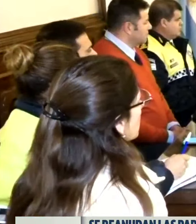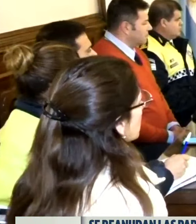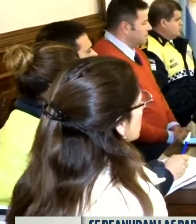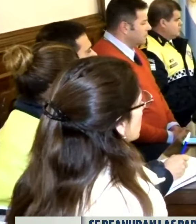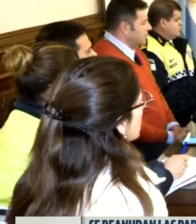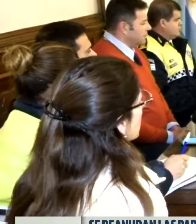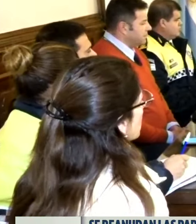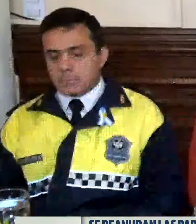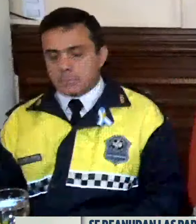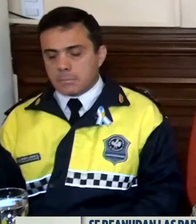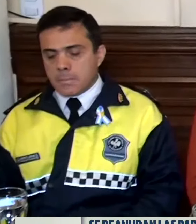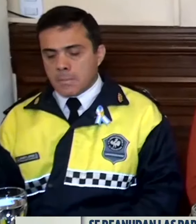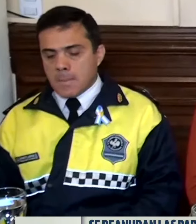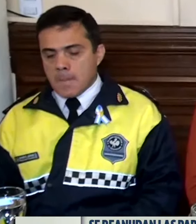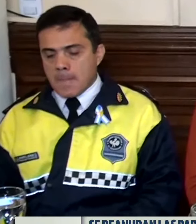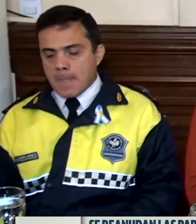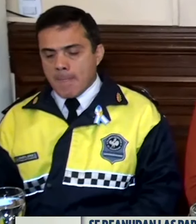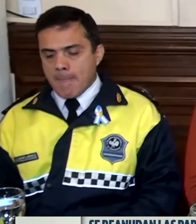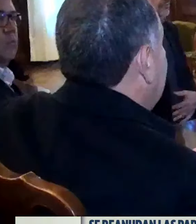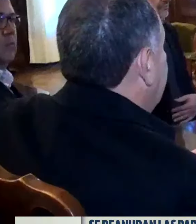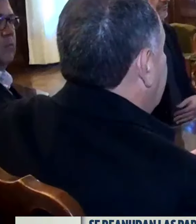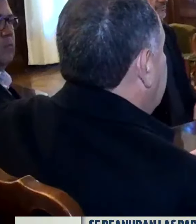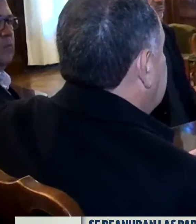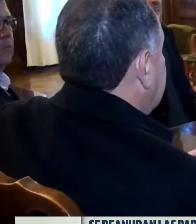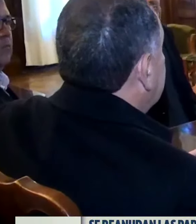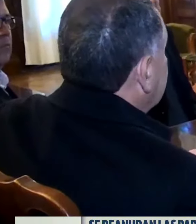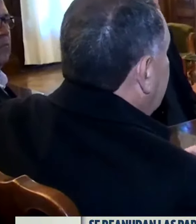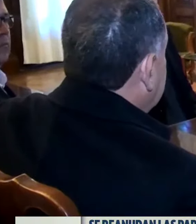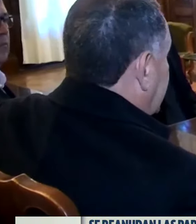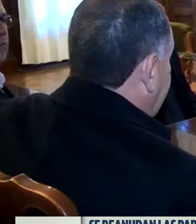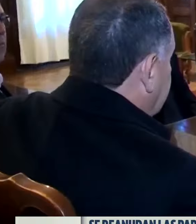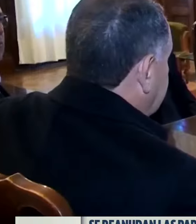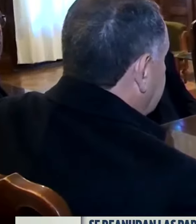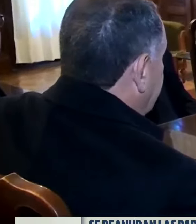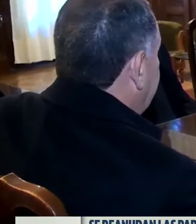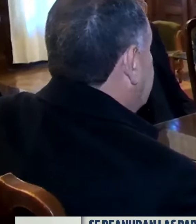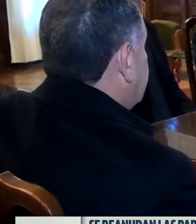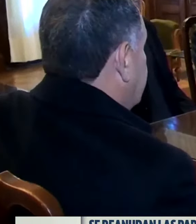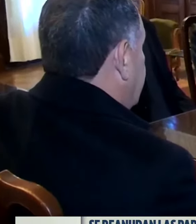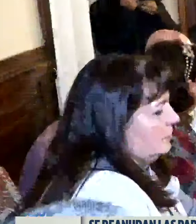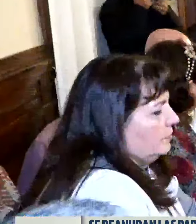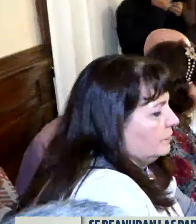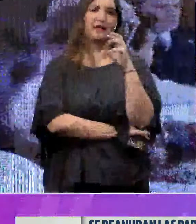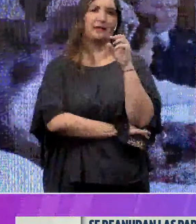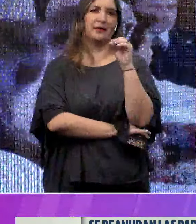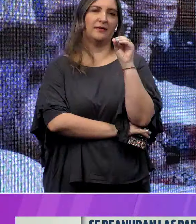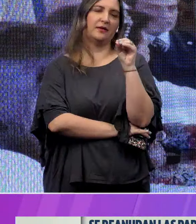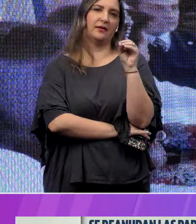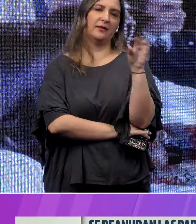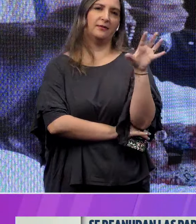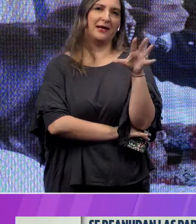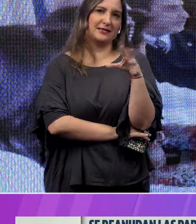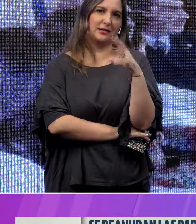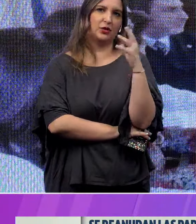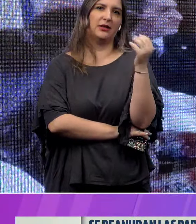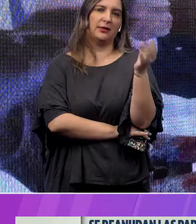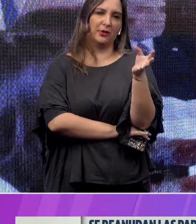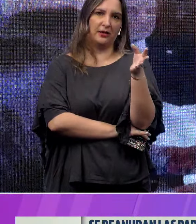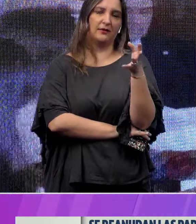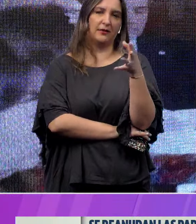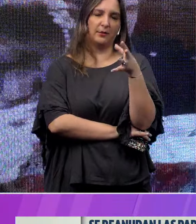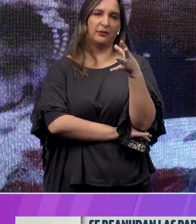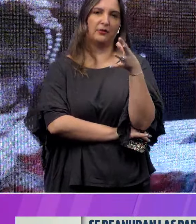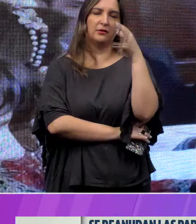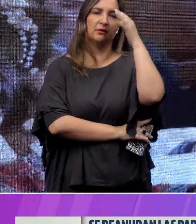está en consideración. Pero primero hay que ver los otros temas. La cuestión salarial del básico antes, y